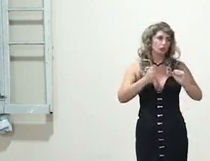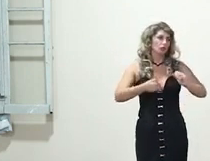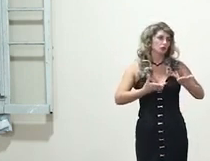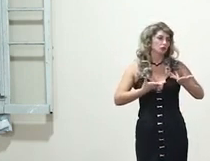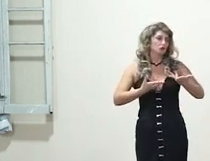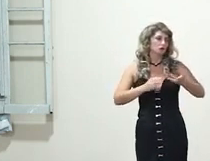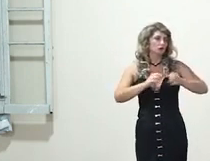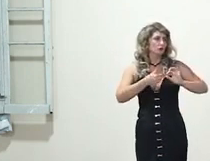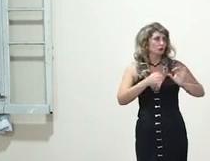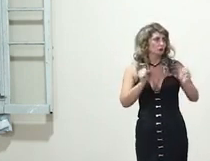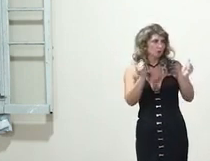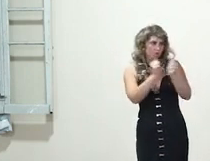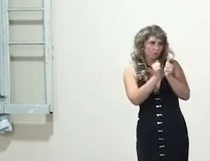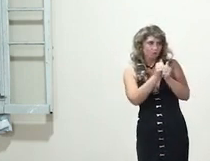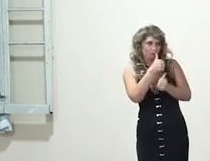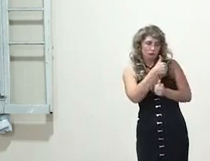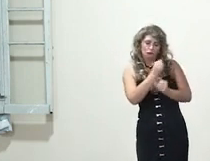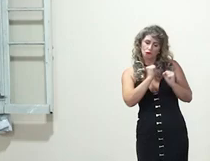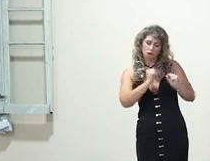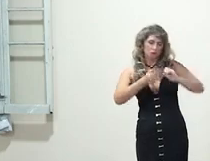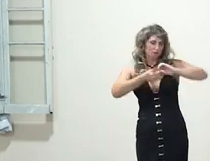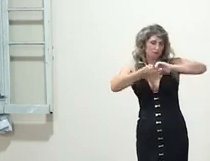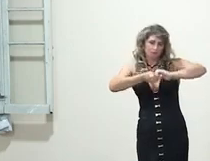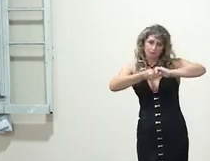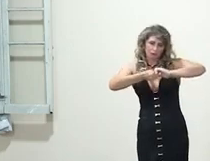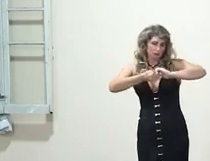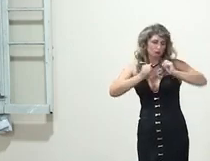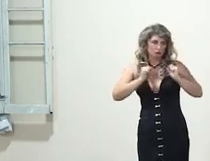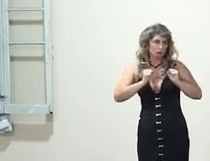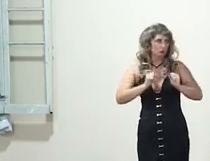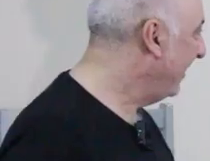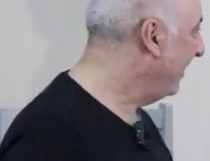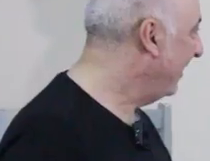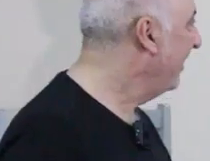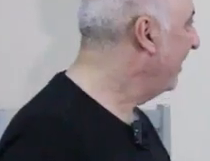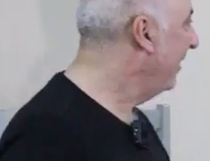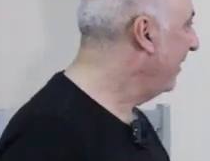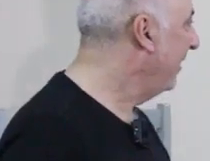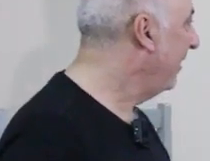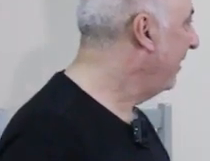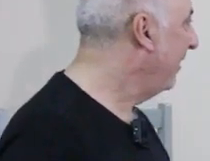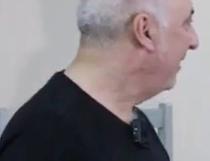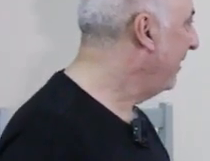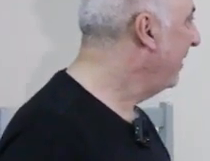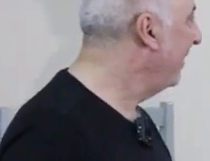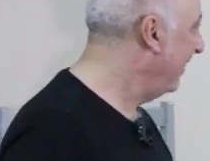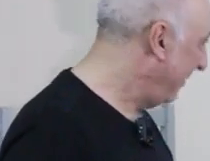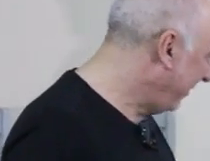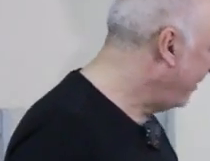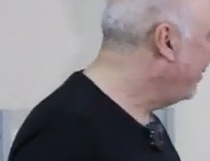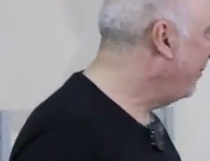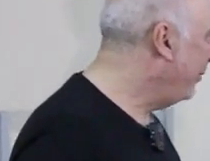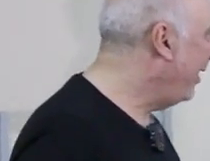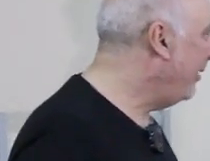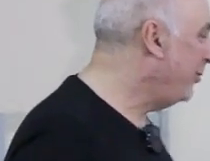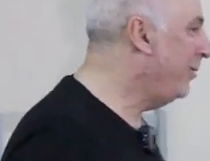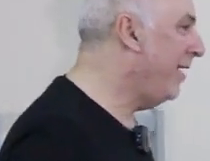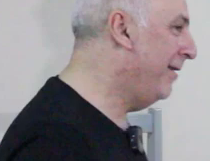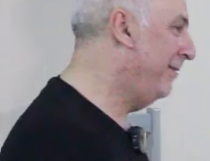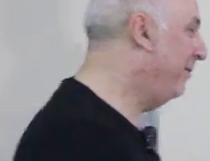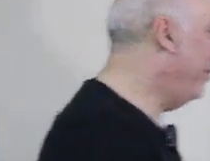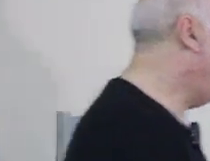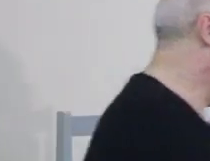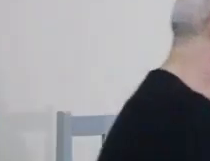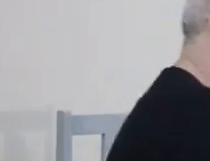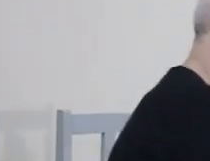junto. Pode contar com a Detour aí, com certeza, não falo, o presidente está aqui, mas eu tenho certeza que ele apoiaria essa ideia. Obrigado,